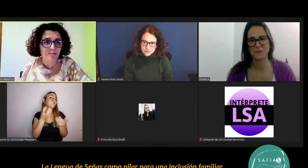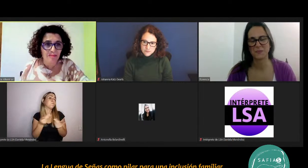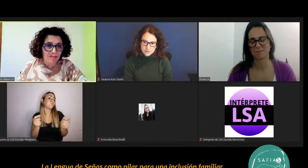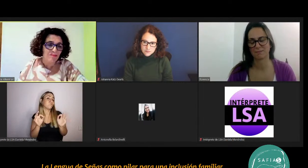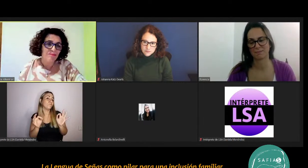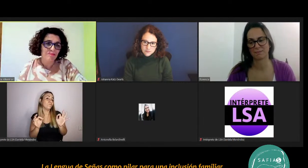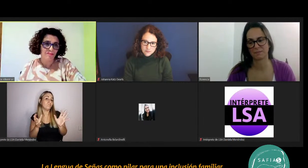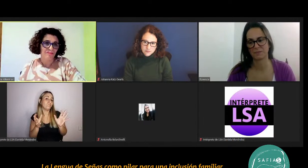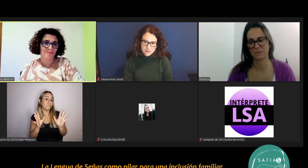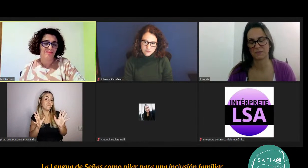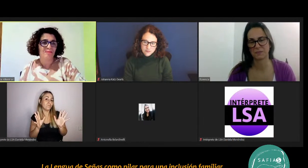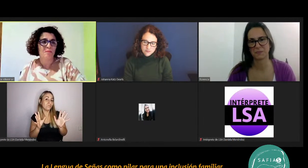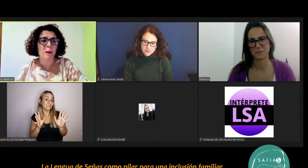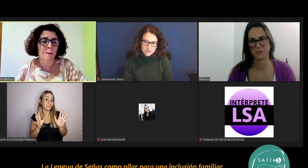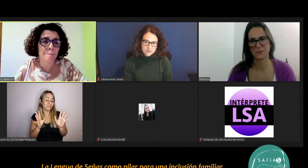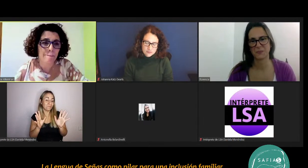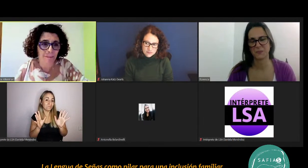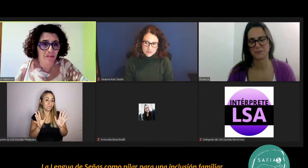manera.